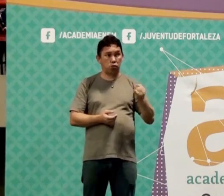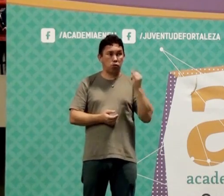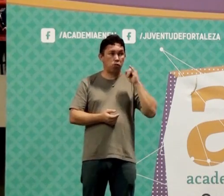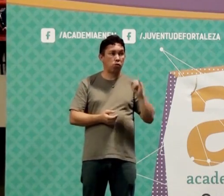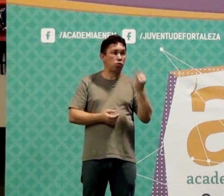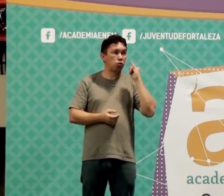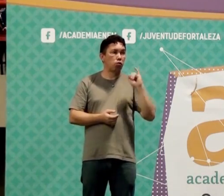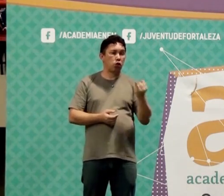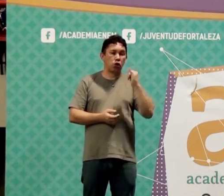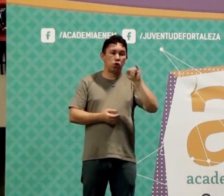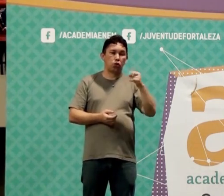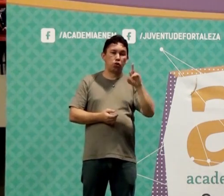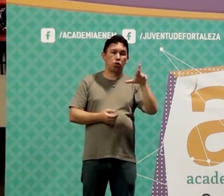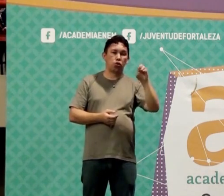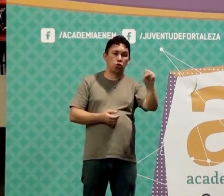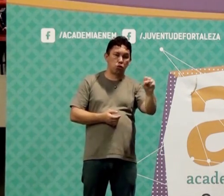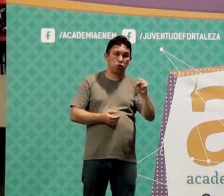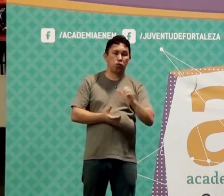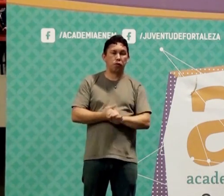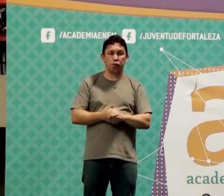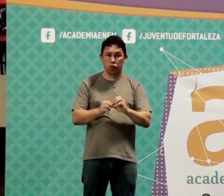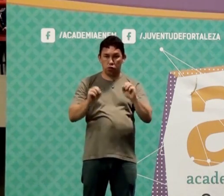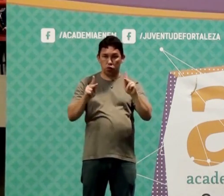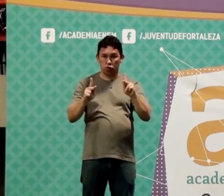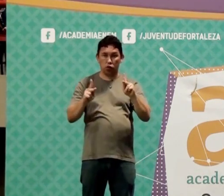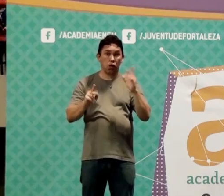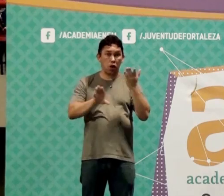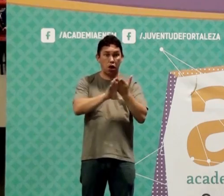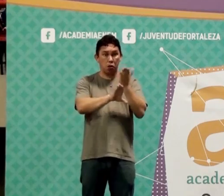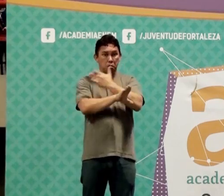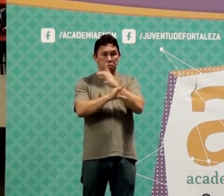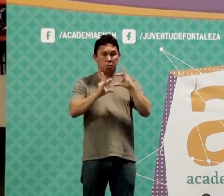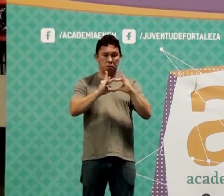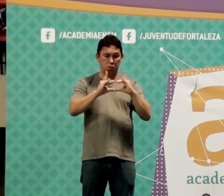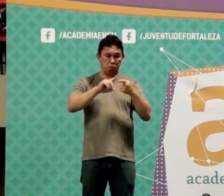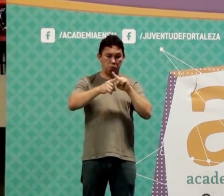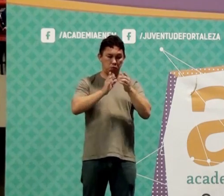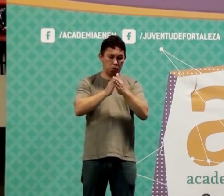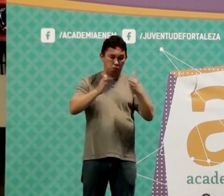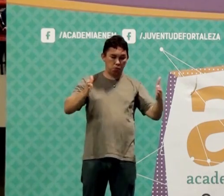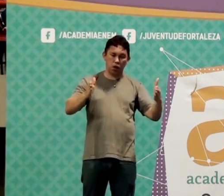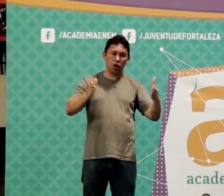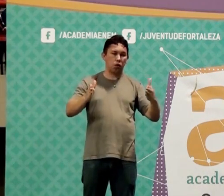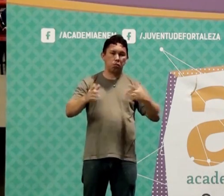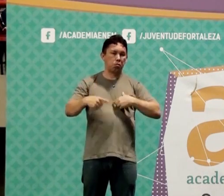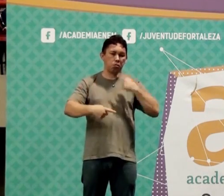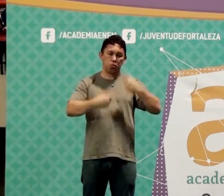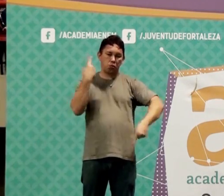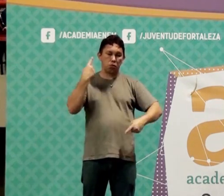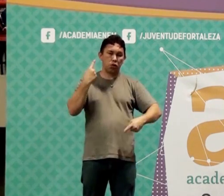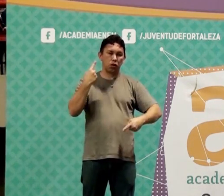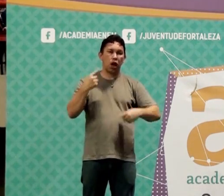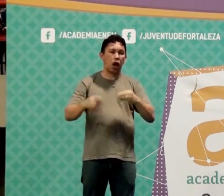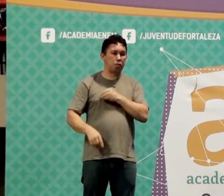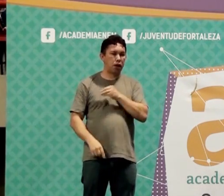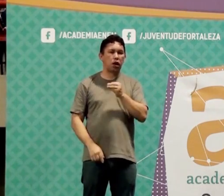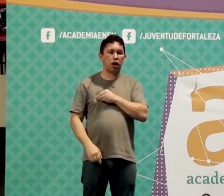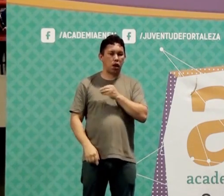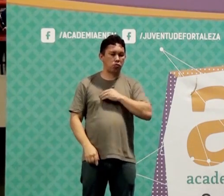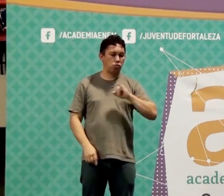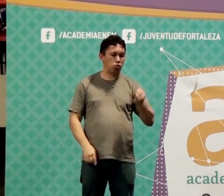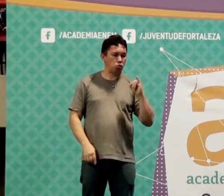dele. Tá certo? Primeira coisa, não deu tempo de falar. Então você, por exemplo, pela aula de hoje, você